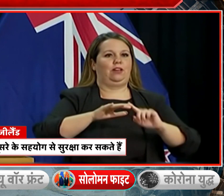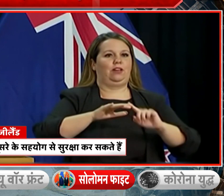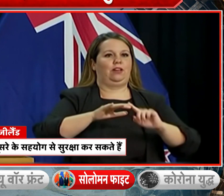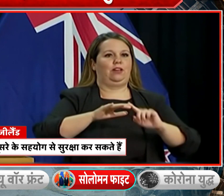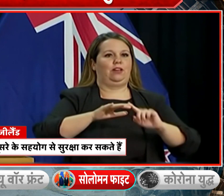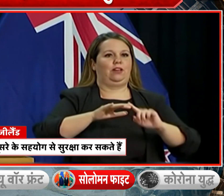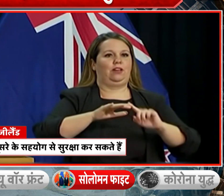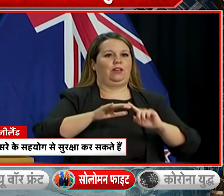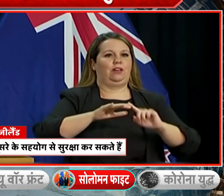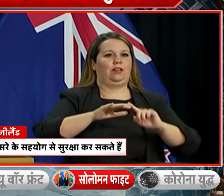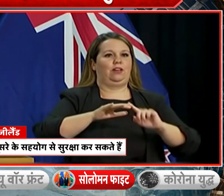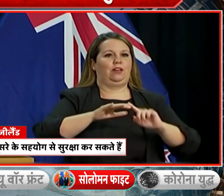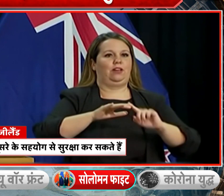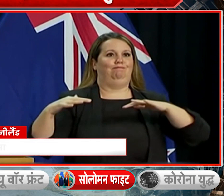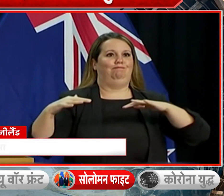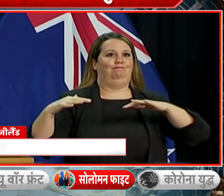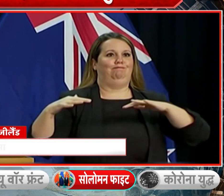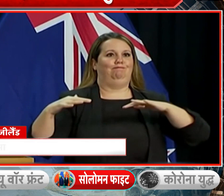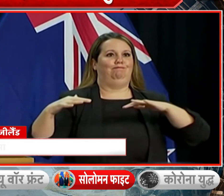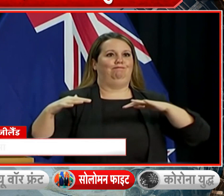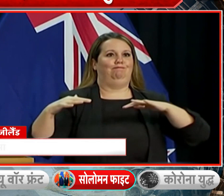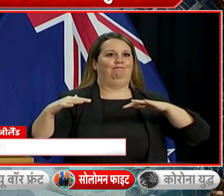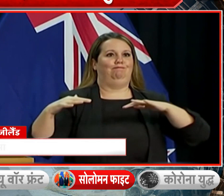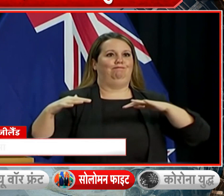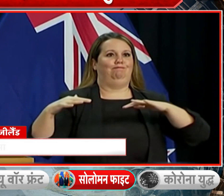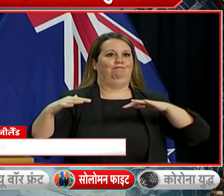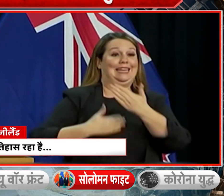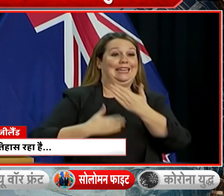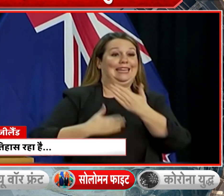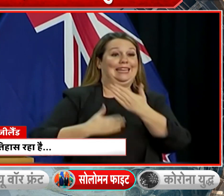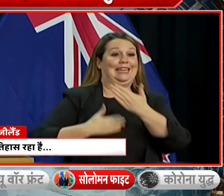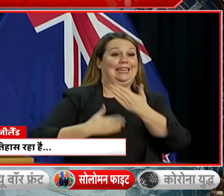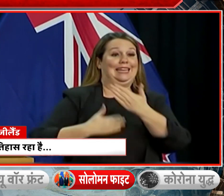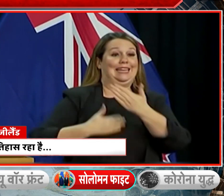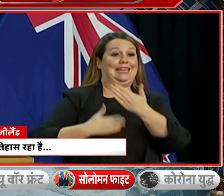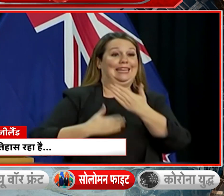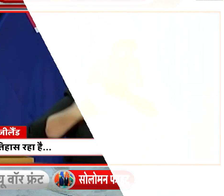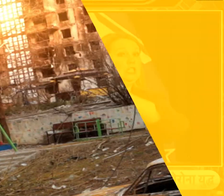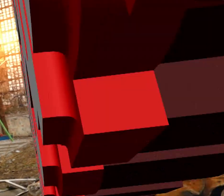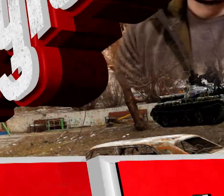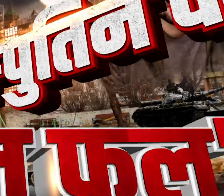another with defence and security needs as they arise, and New Zealand has a history of doing that in the Solomon Island.